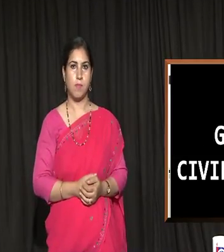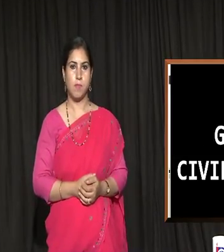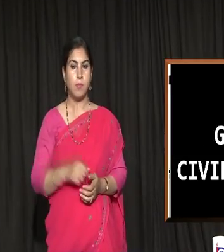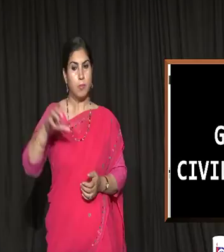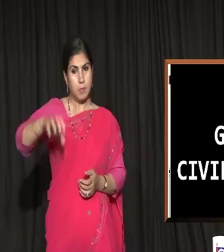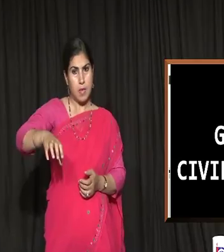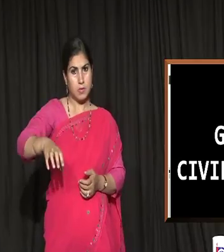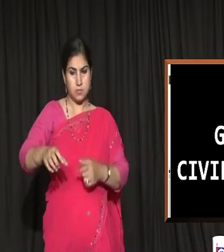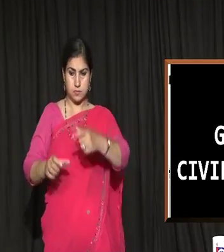Greek civilization